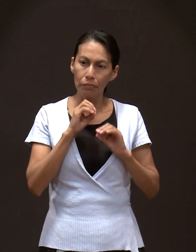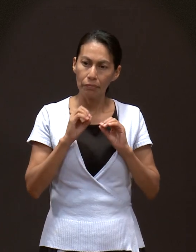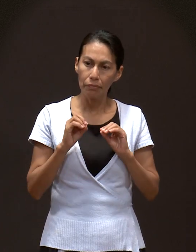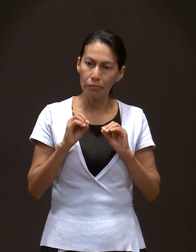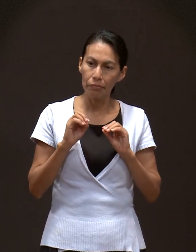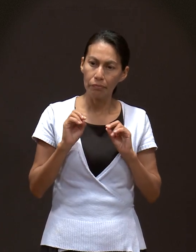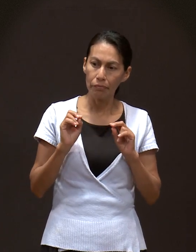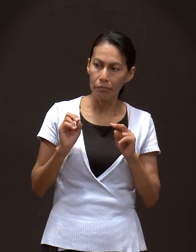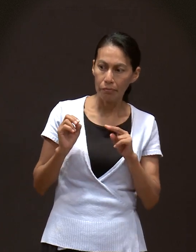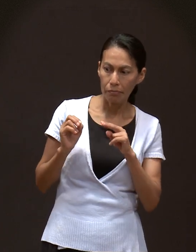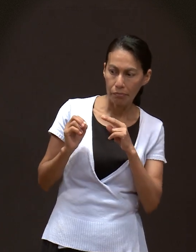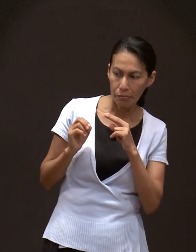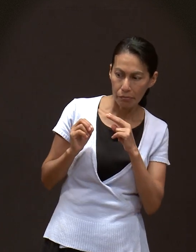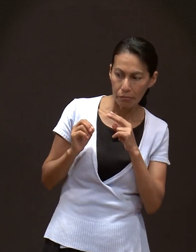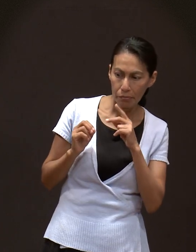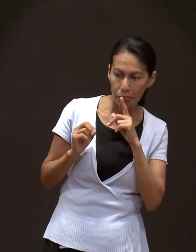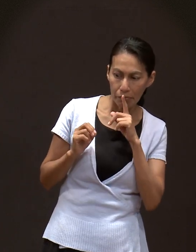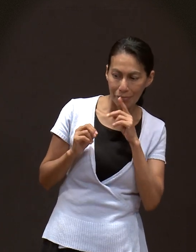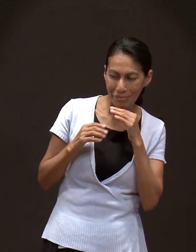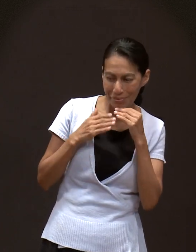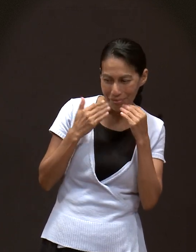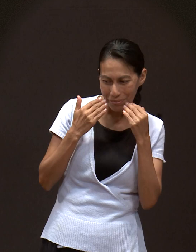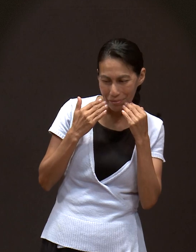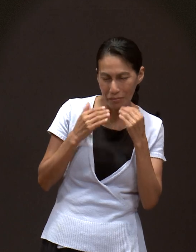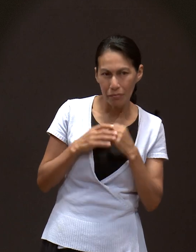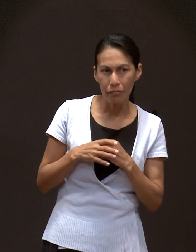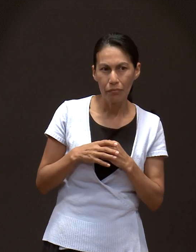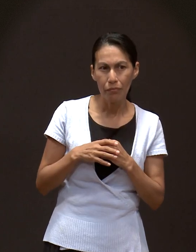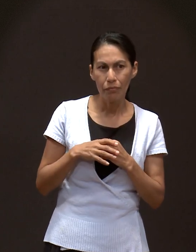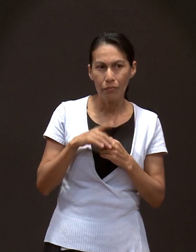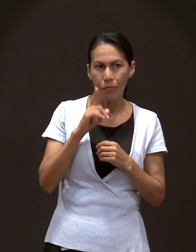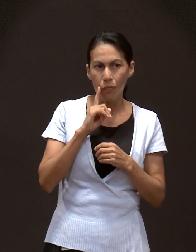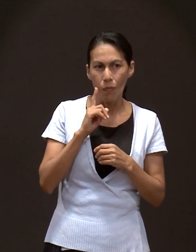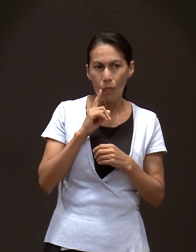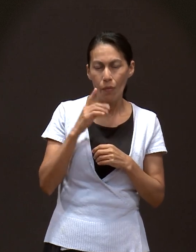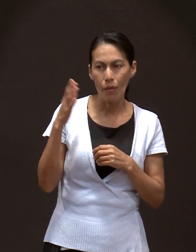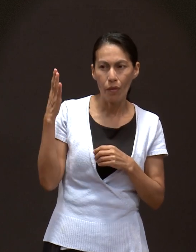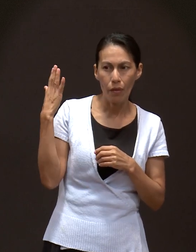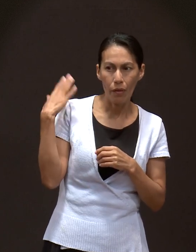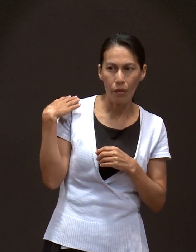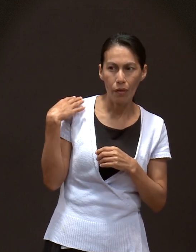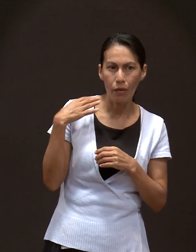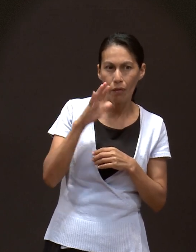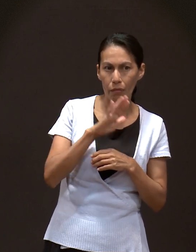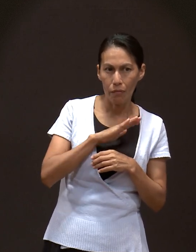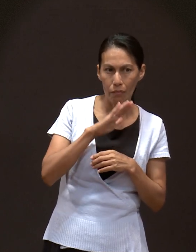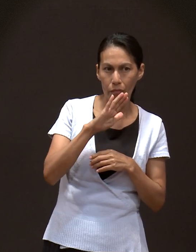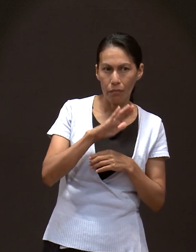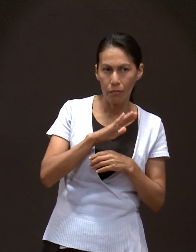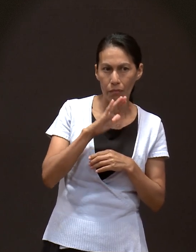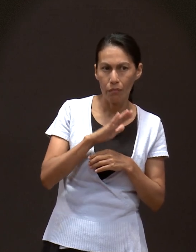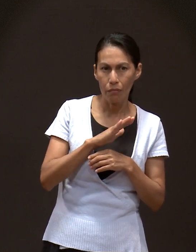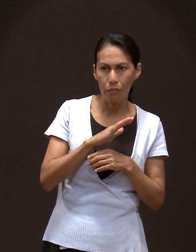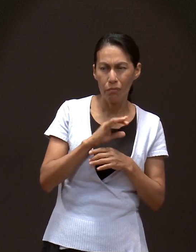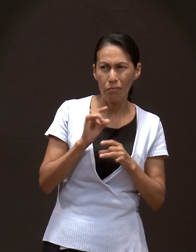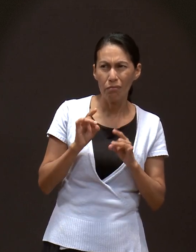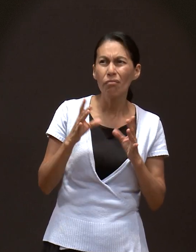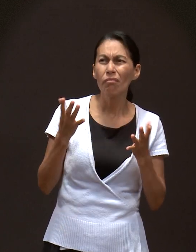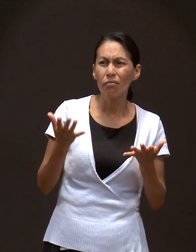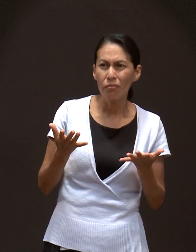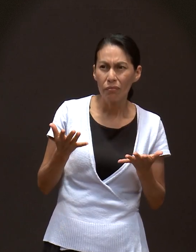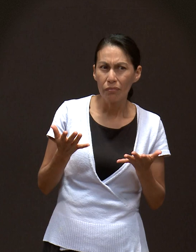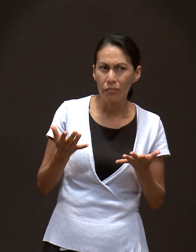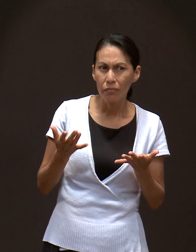Pero no contesté, solo la quedé mirando y le sonreí. Ella se sienta, pone su brazo por detrás de mí y me dice,